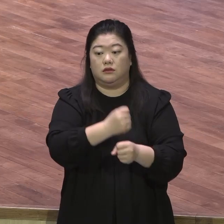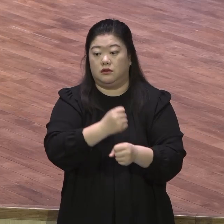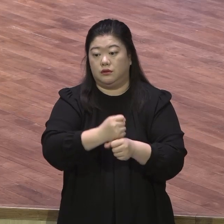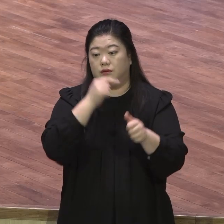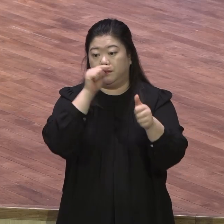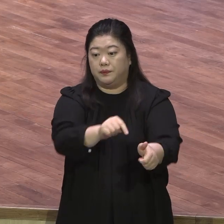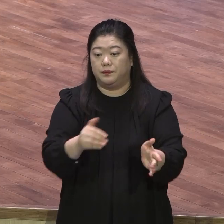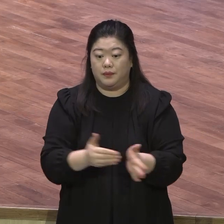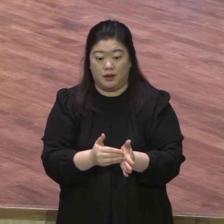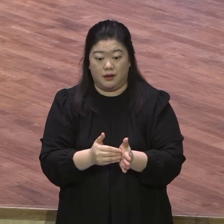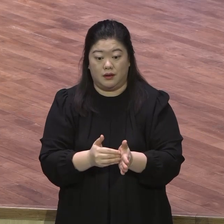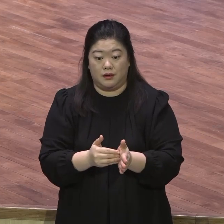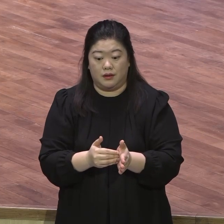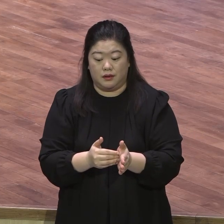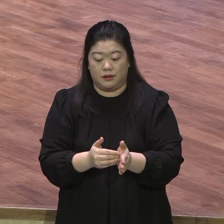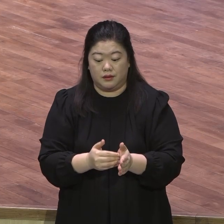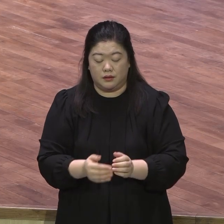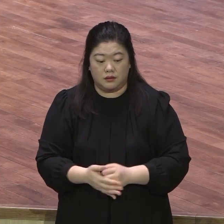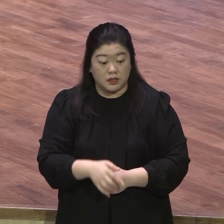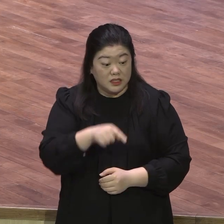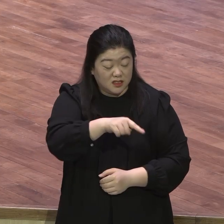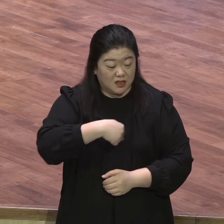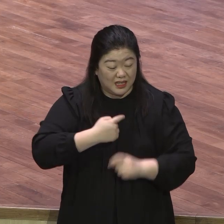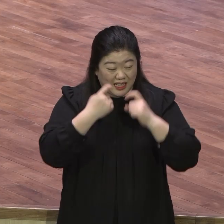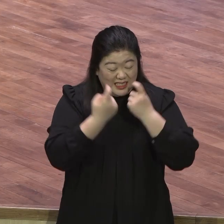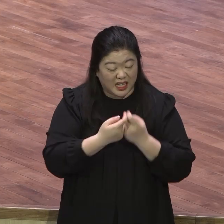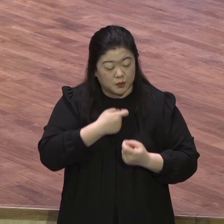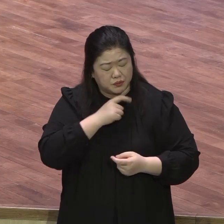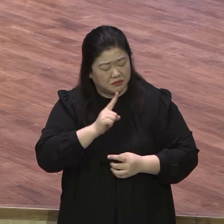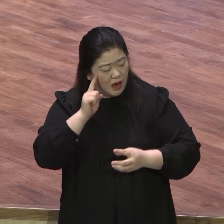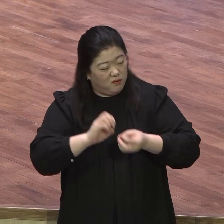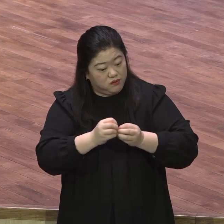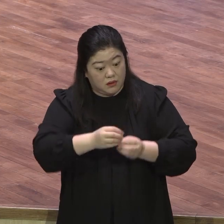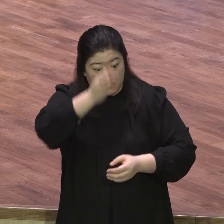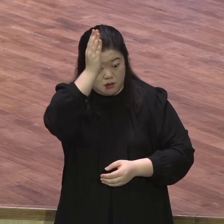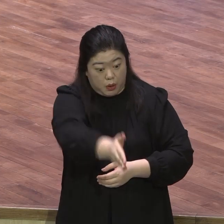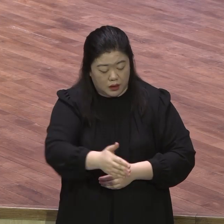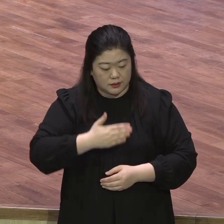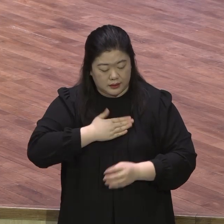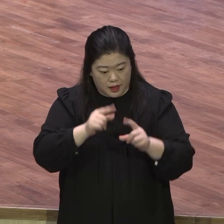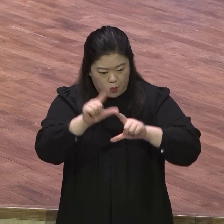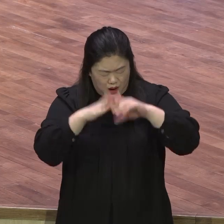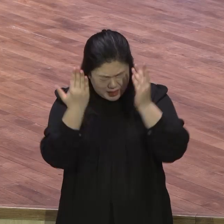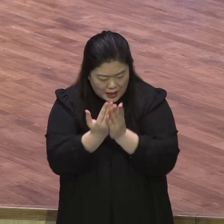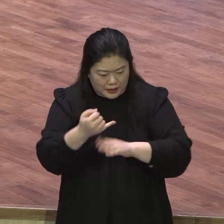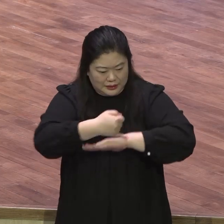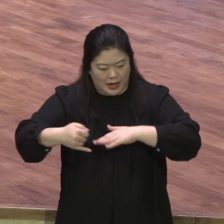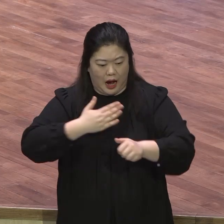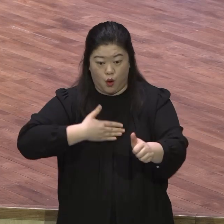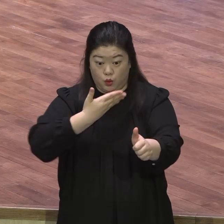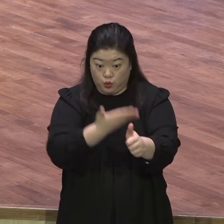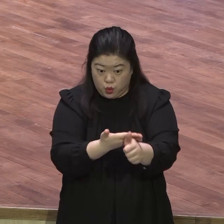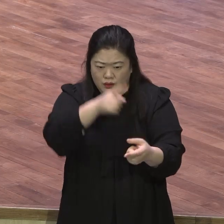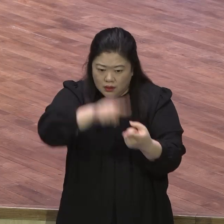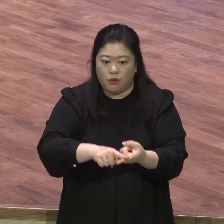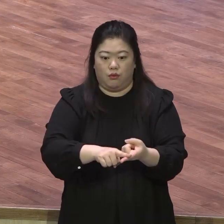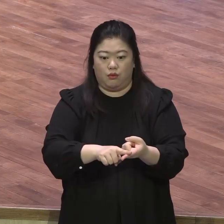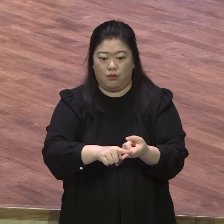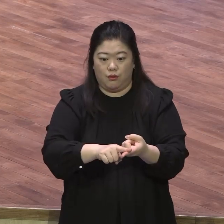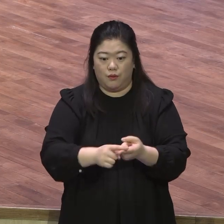것입니다 모세 네 맘대로 하지 말고 내가 시긴대로 해라 무슨 말입니까 여러분이 주의